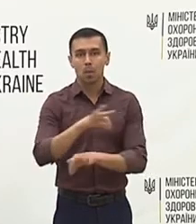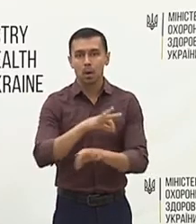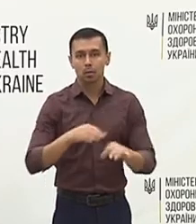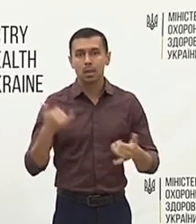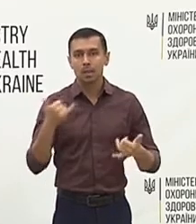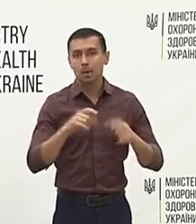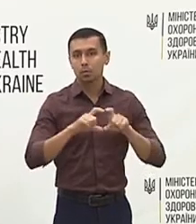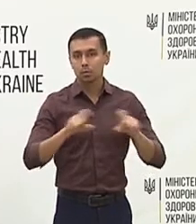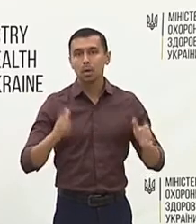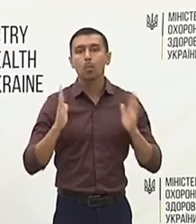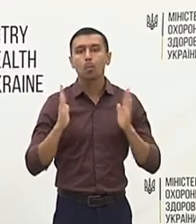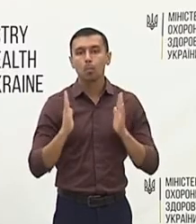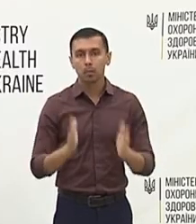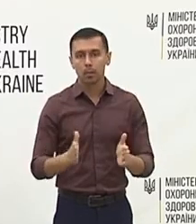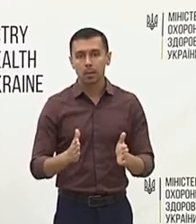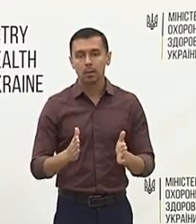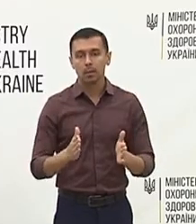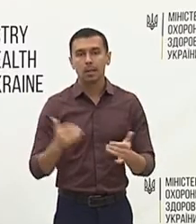проєкту